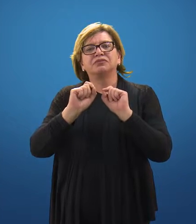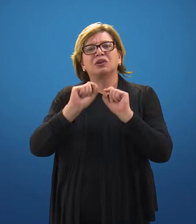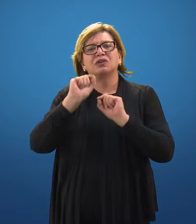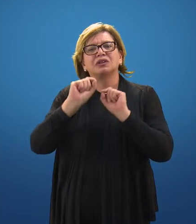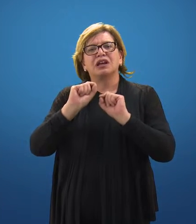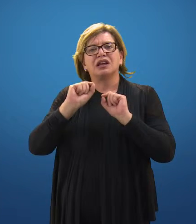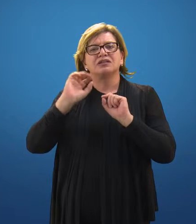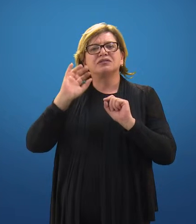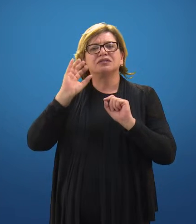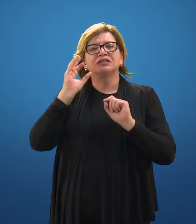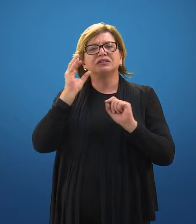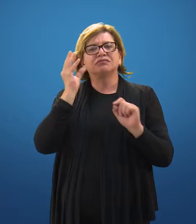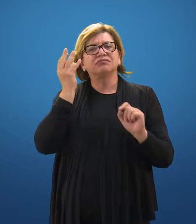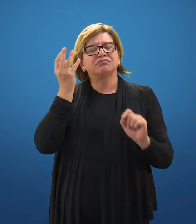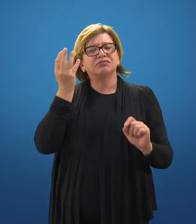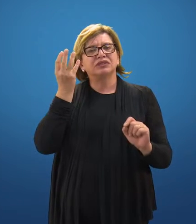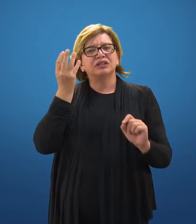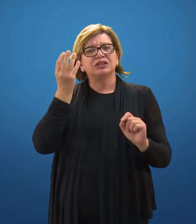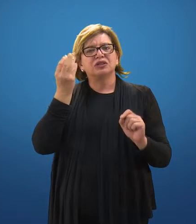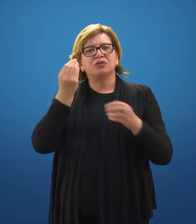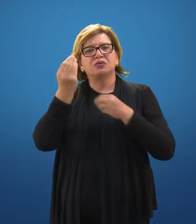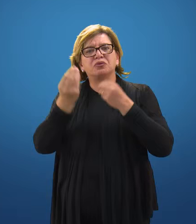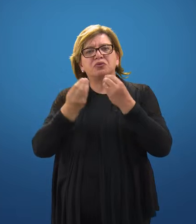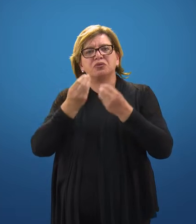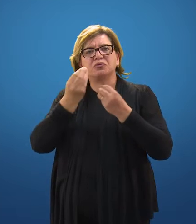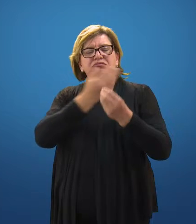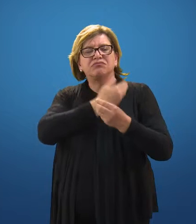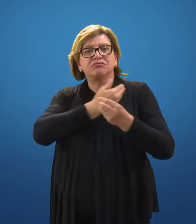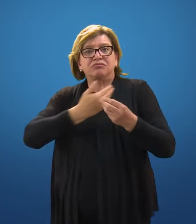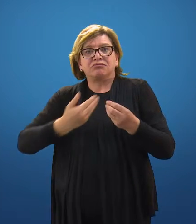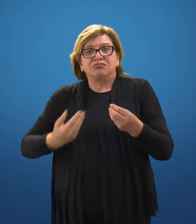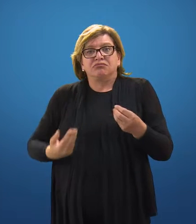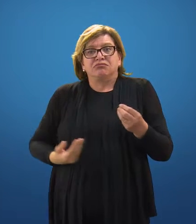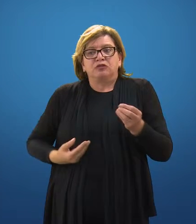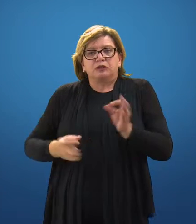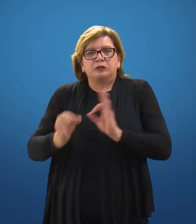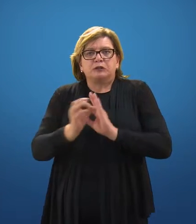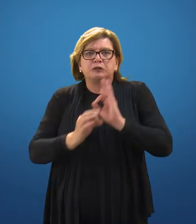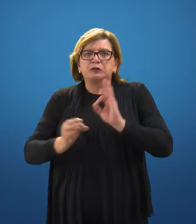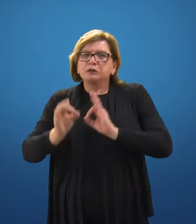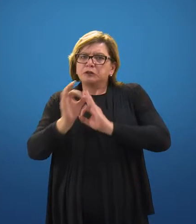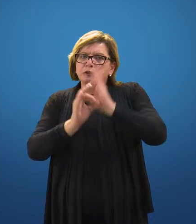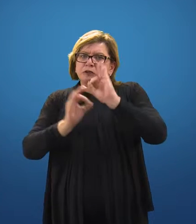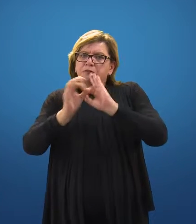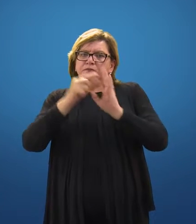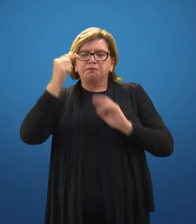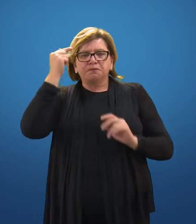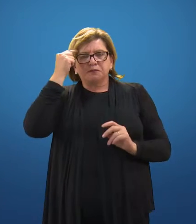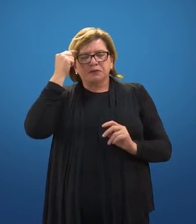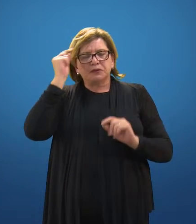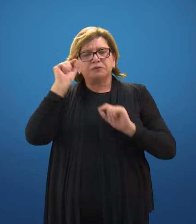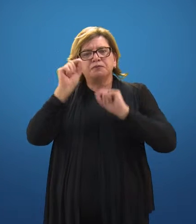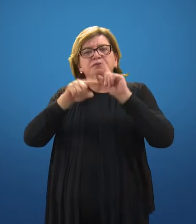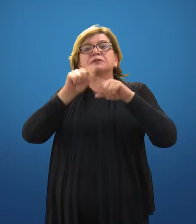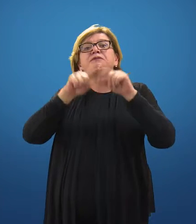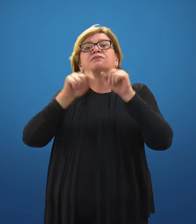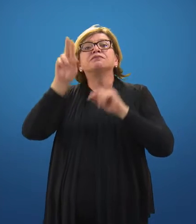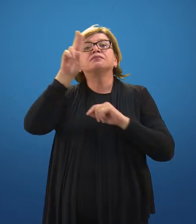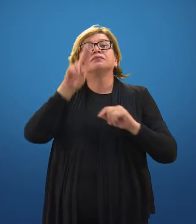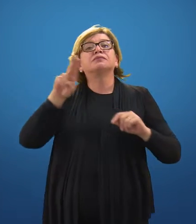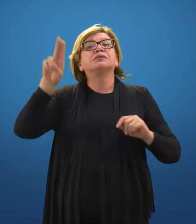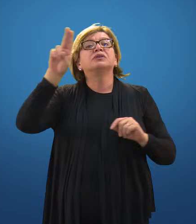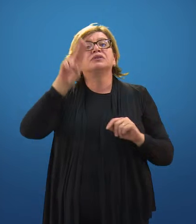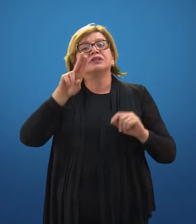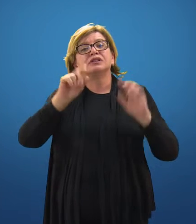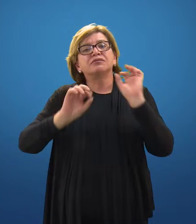é justamente a forma como o Estado se encontrou de se racionalizar. E quais as ferramentas que ele utiliza para